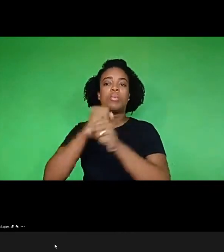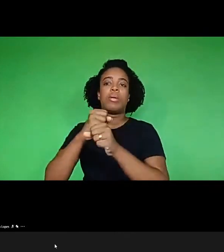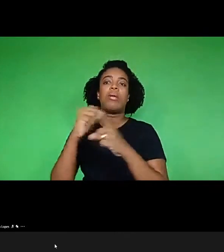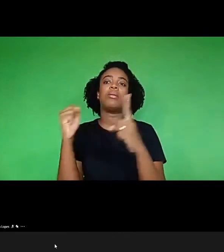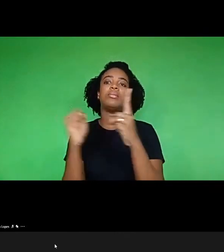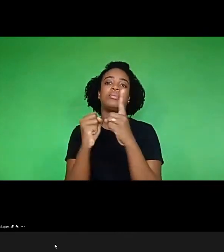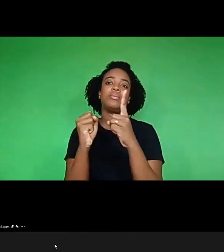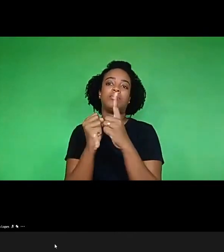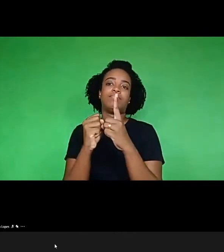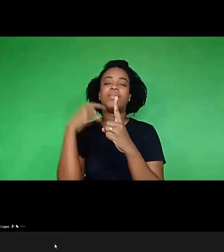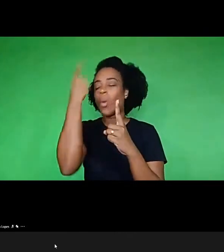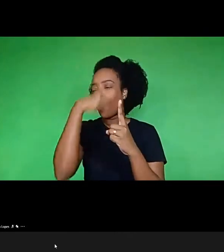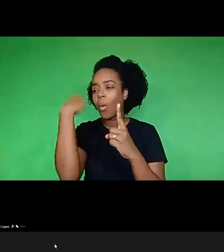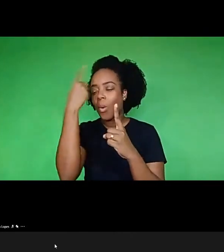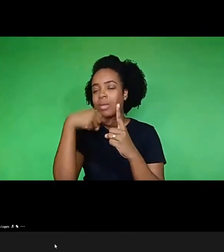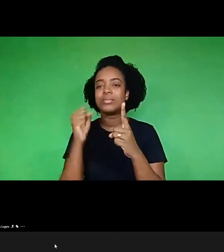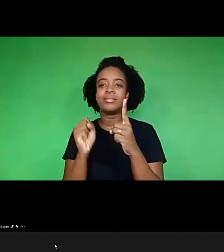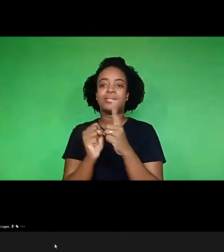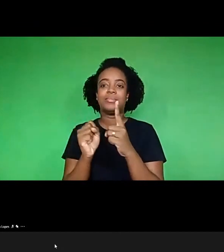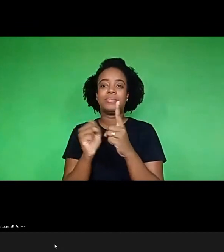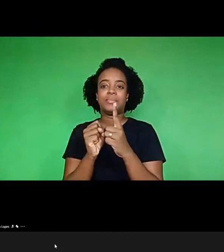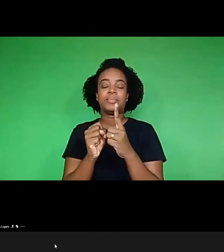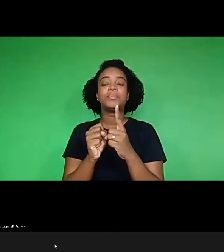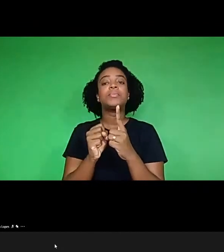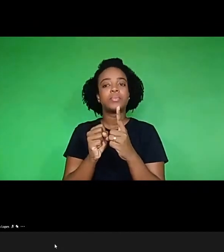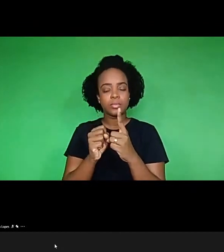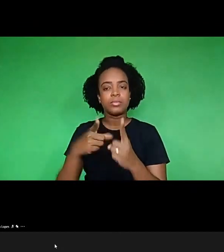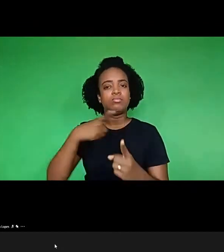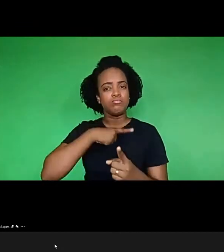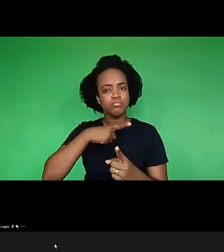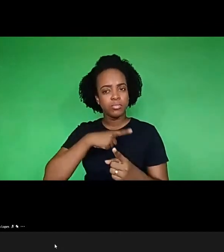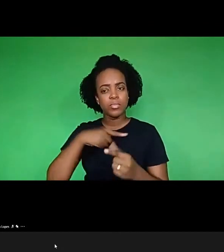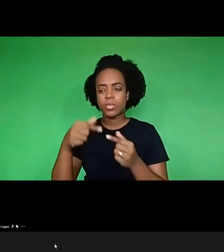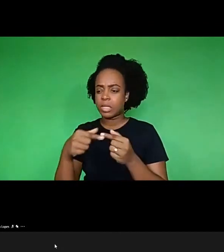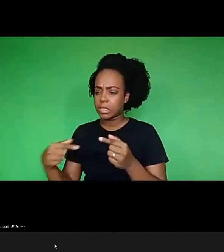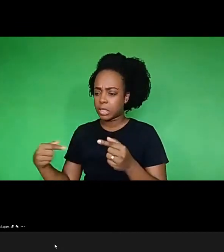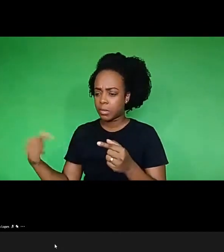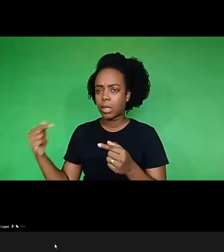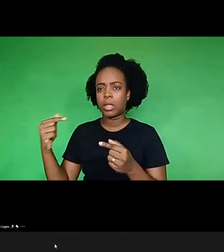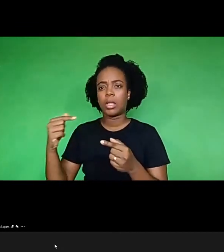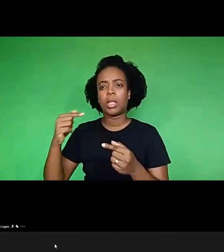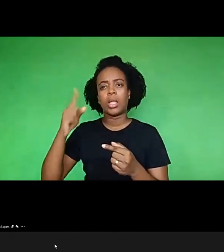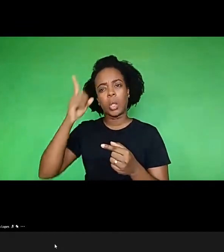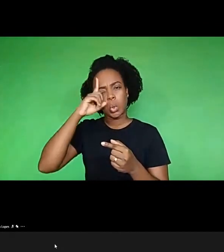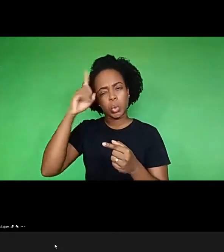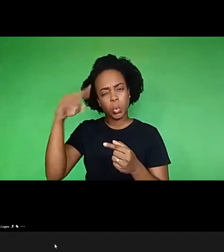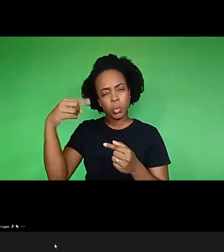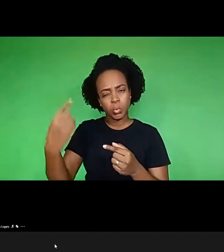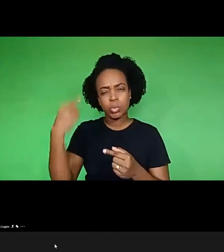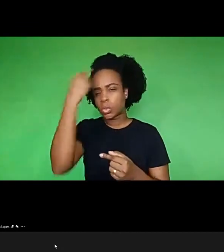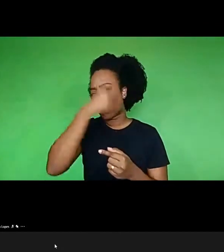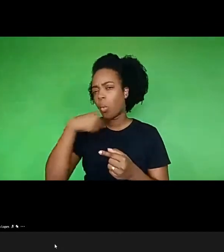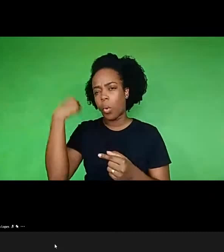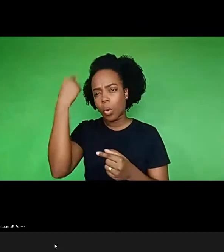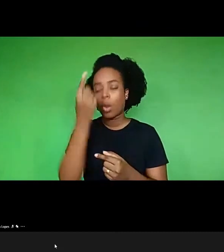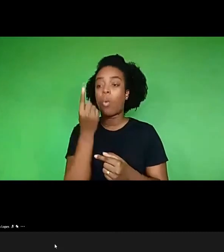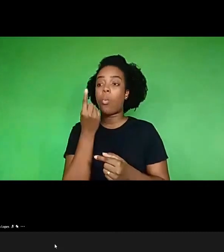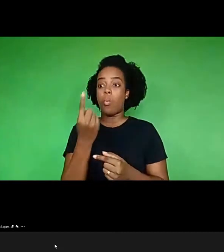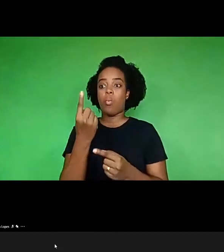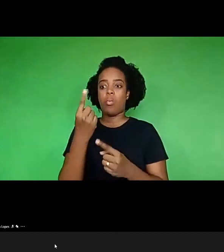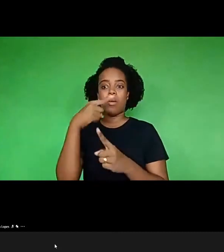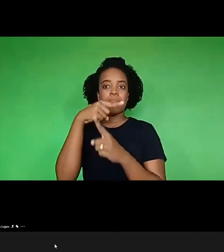Então, durante a semana, os alunos terão 1h30 de aula por dia, de encontros, né? E